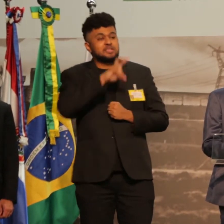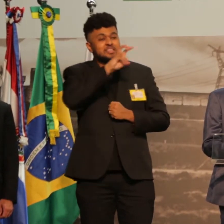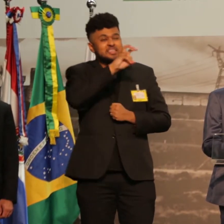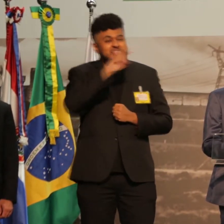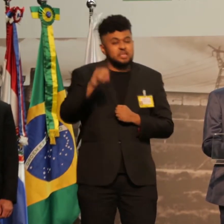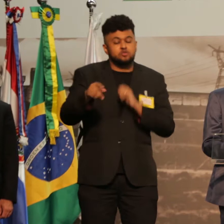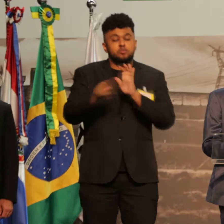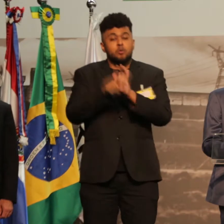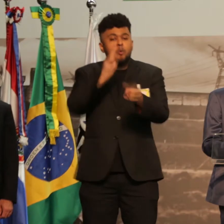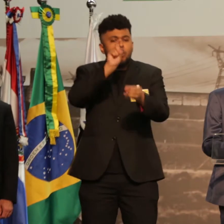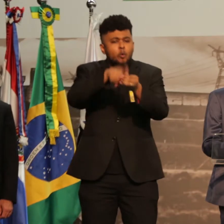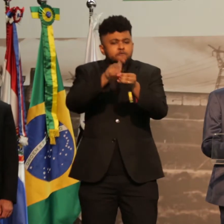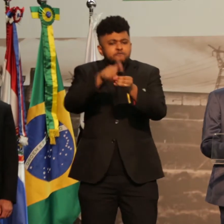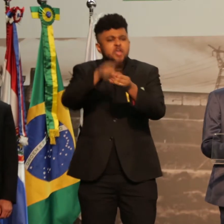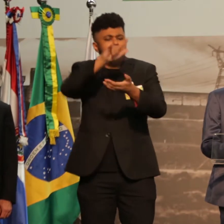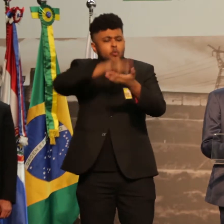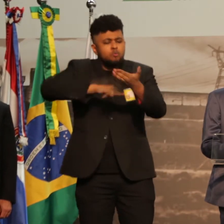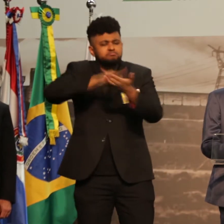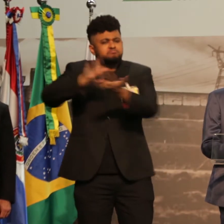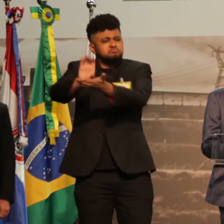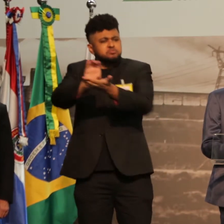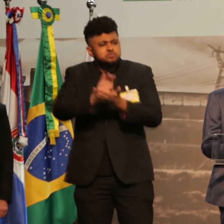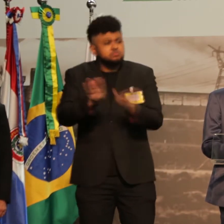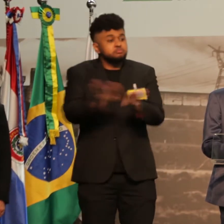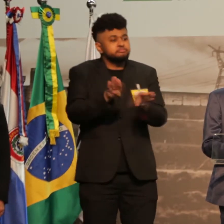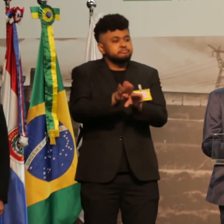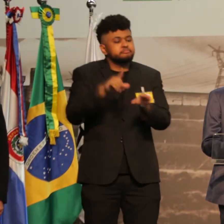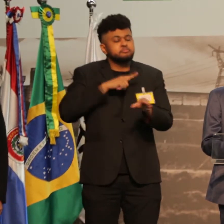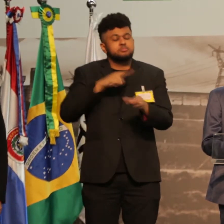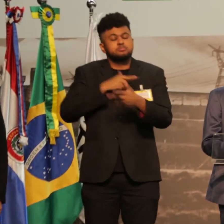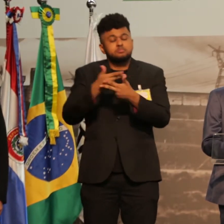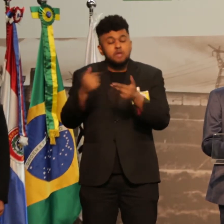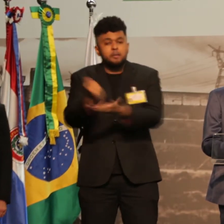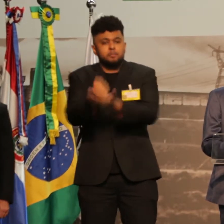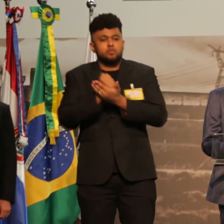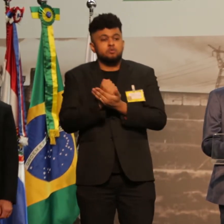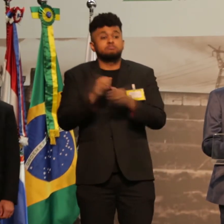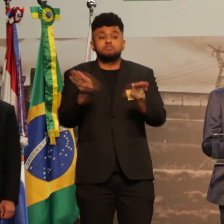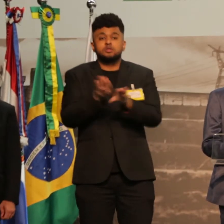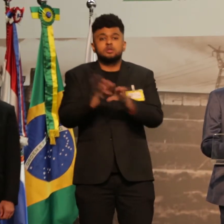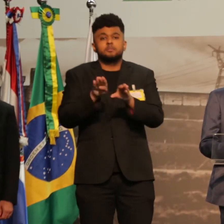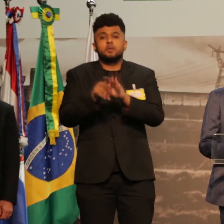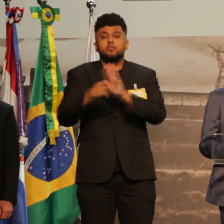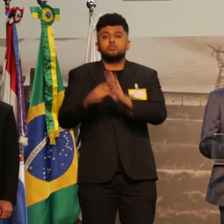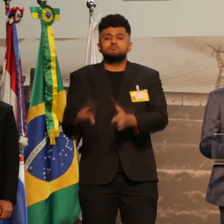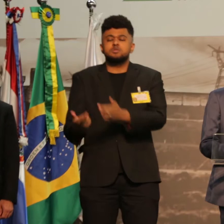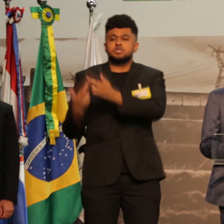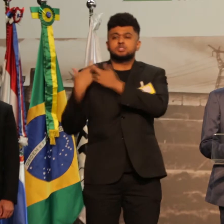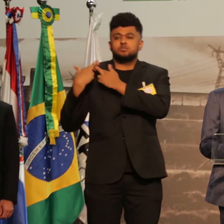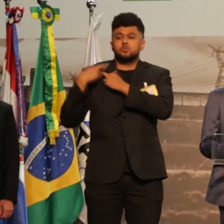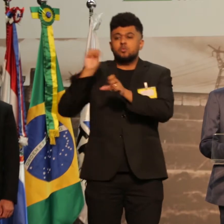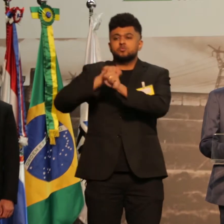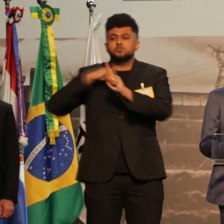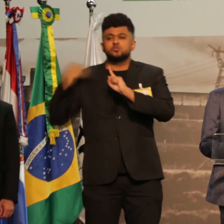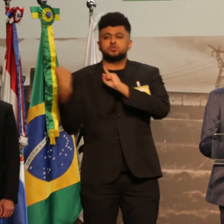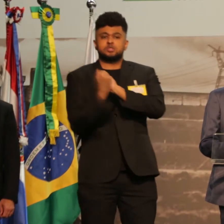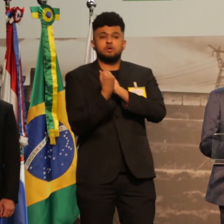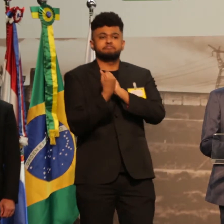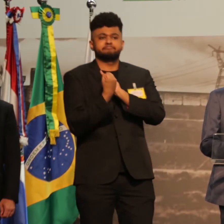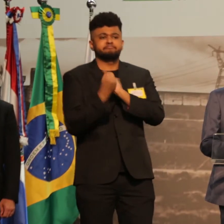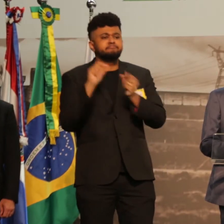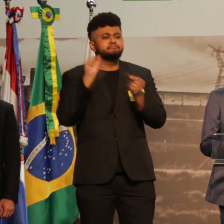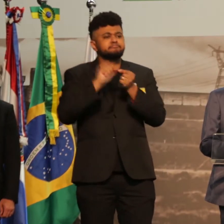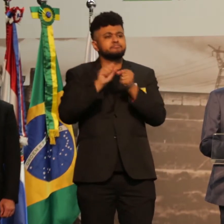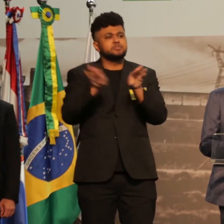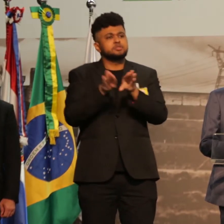500 convênios, contratos, patrocínios e auxílios eventuais, incluindo-se os de responsabilidade social para